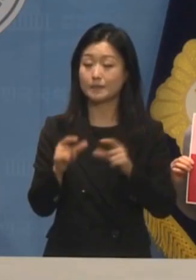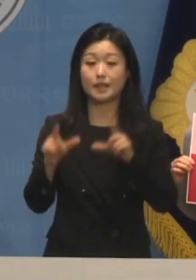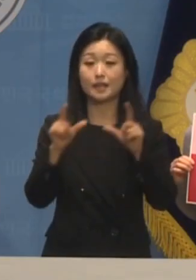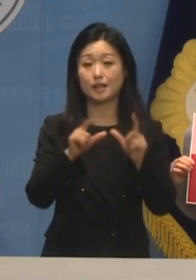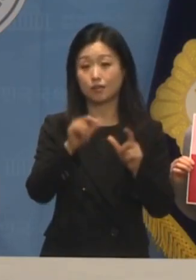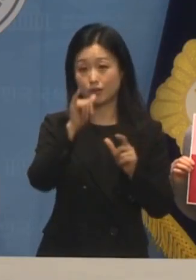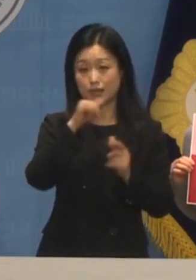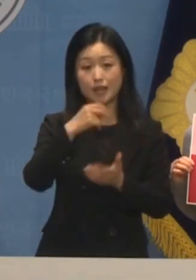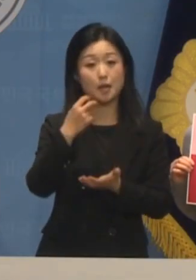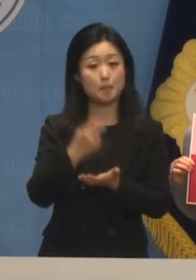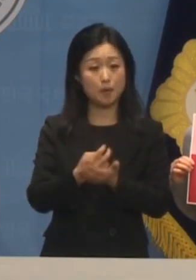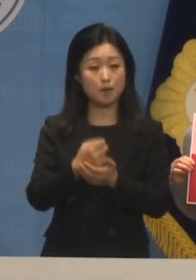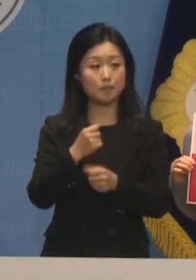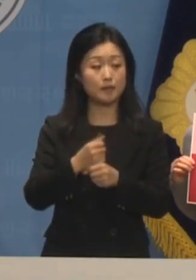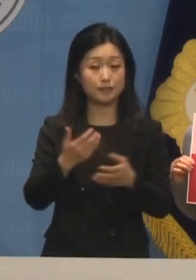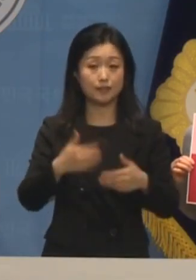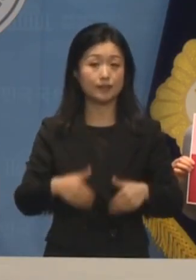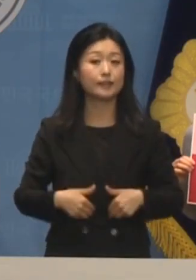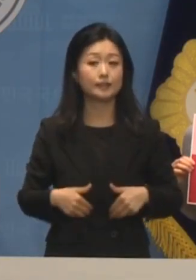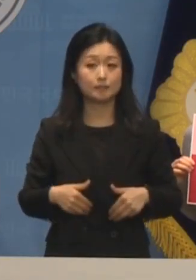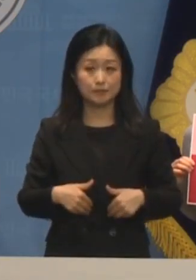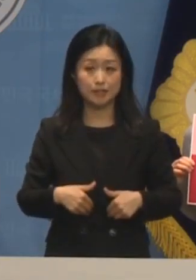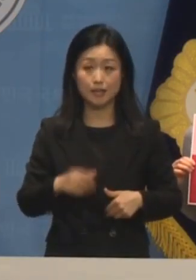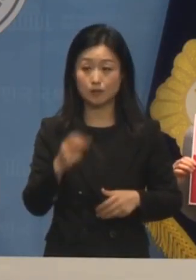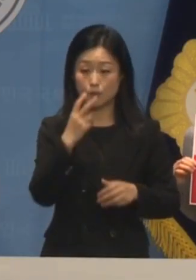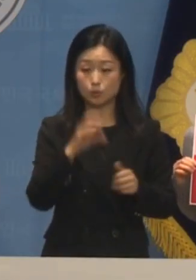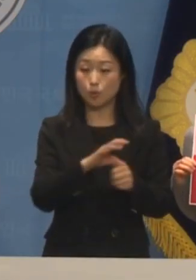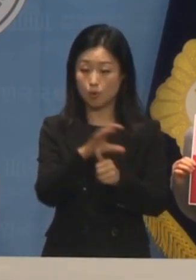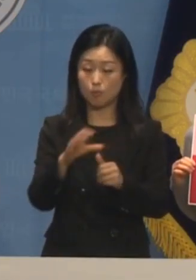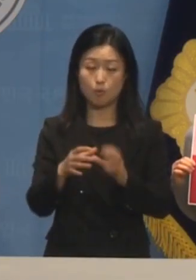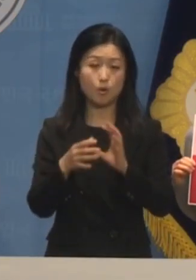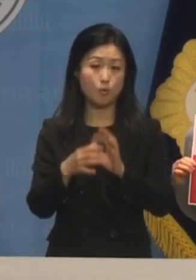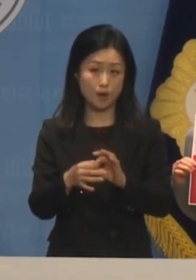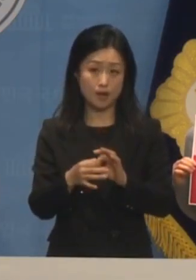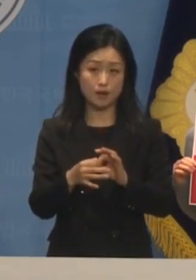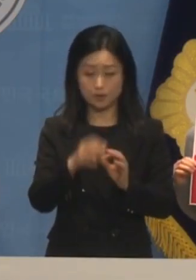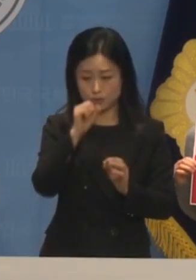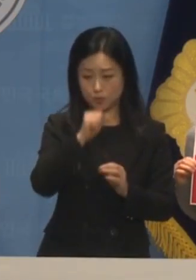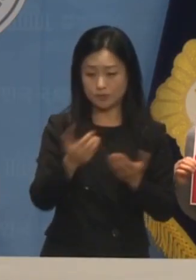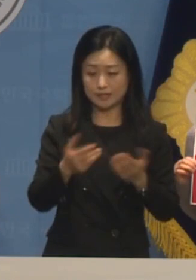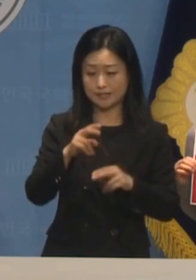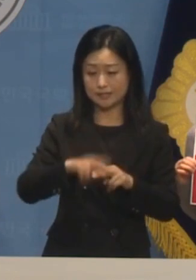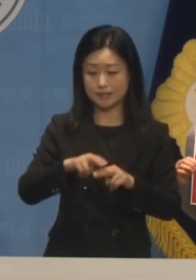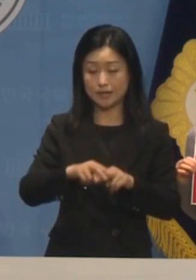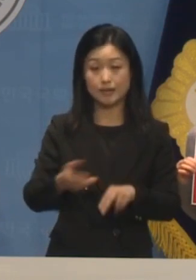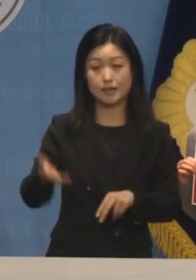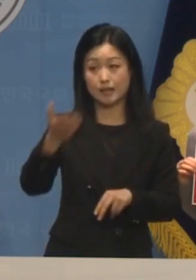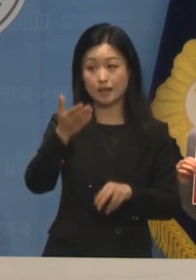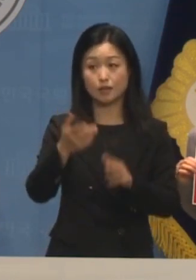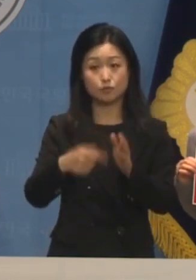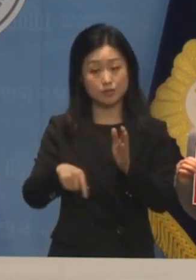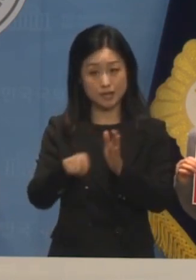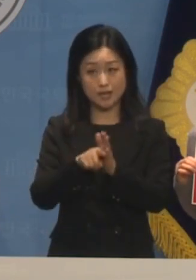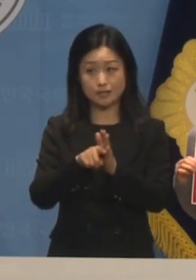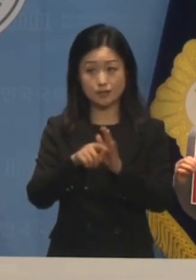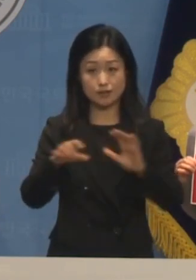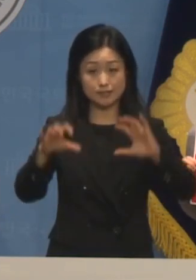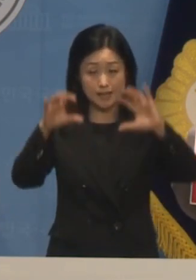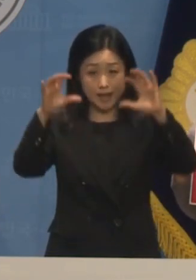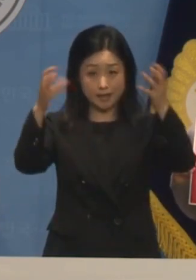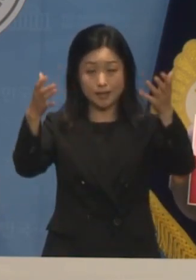법과 제도를 마련해야 합니다. 또한 돌봄 영역에 양질의 일자리를 창출하는 것은 전